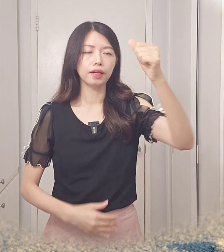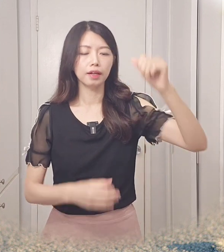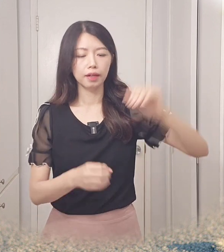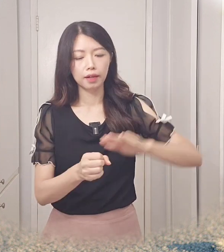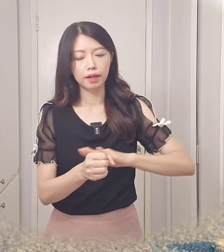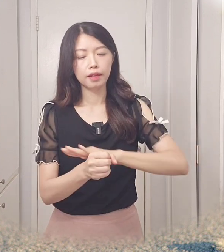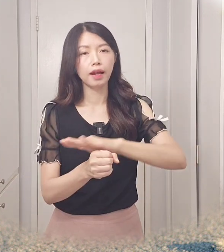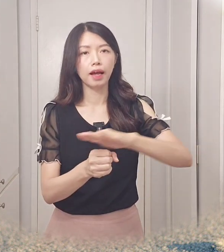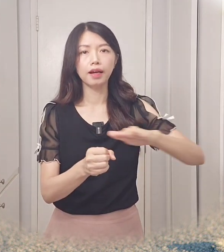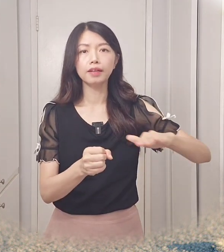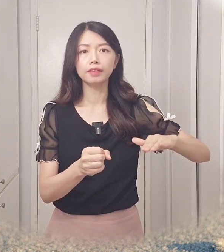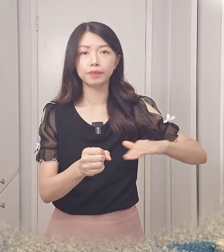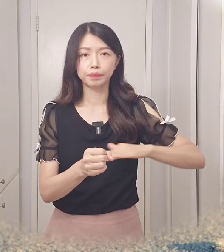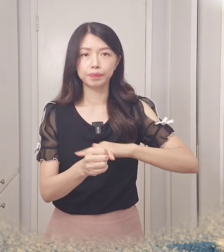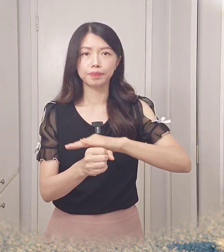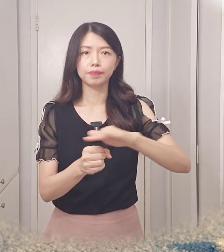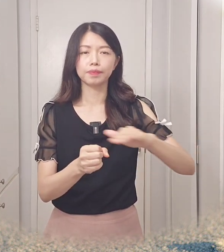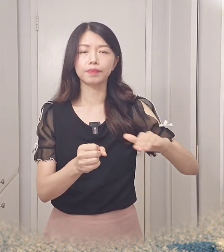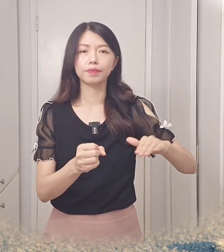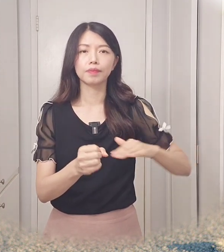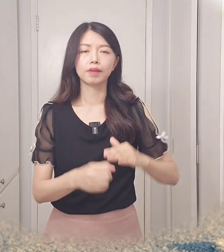주의 사랑